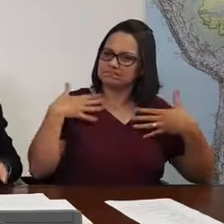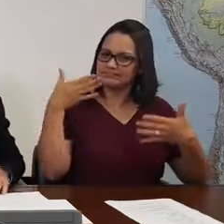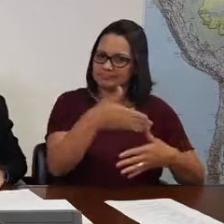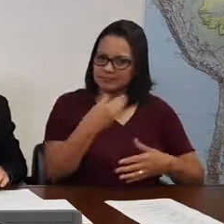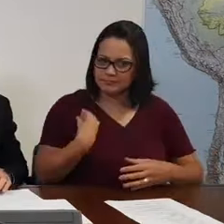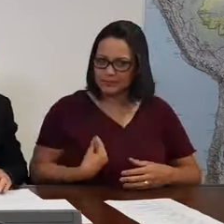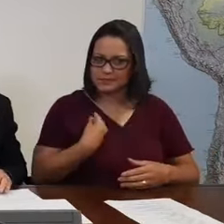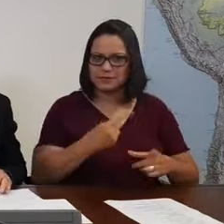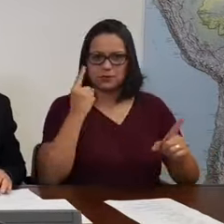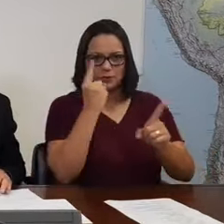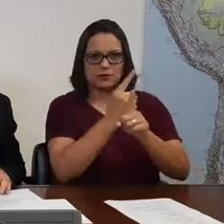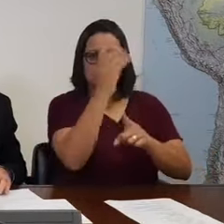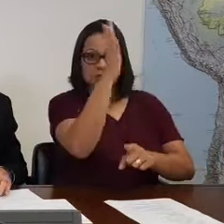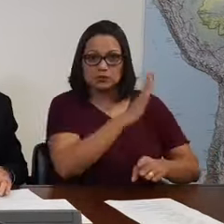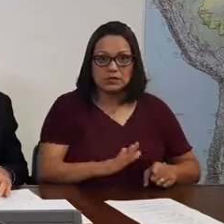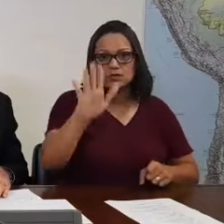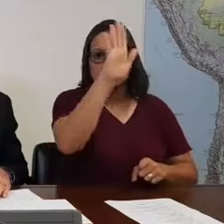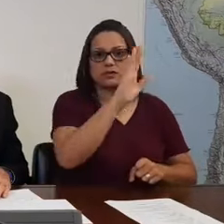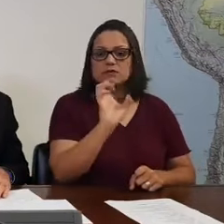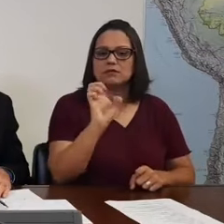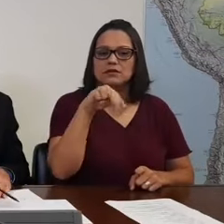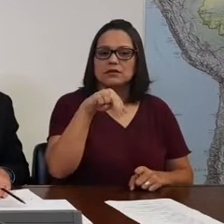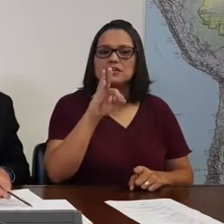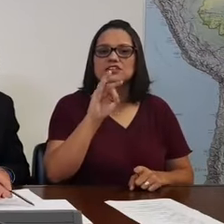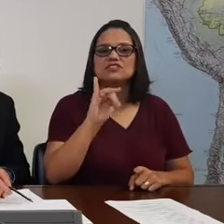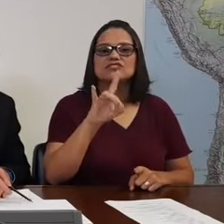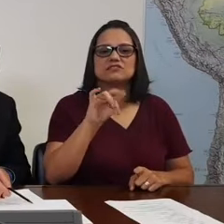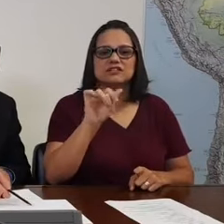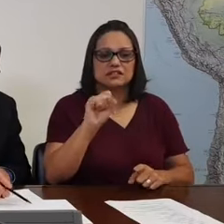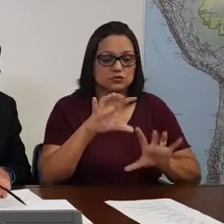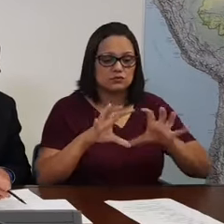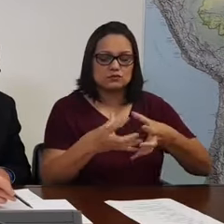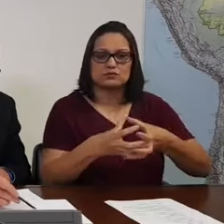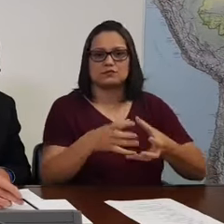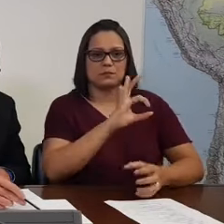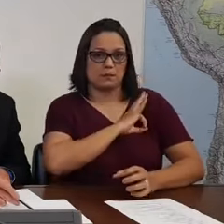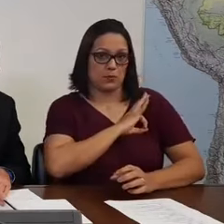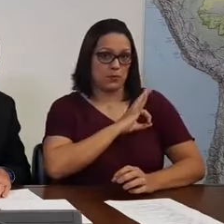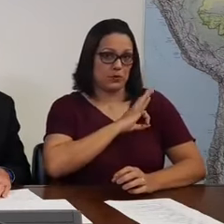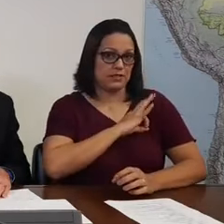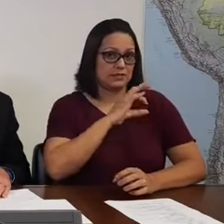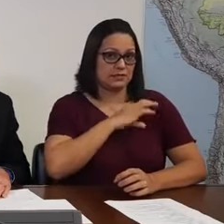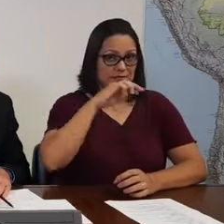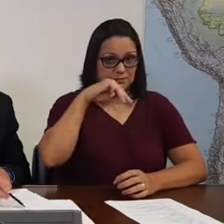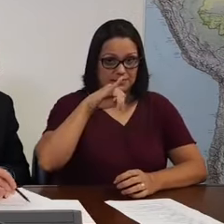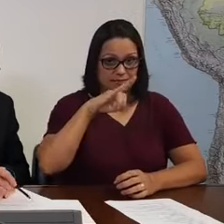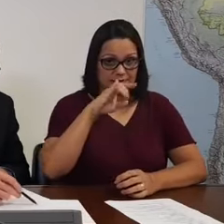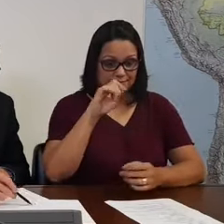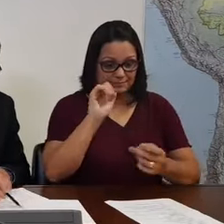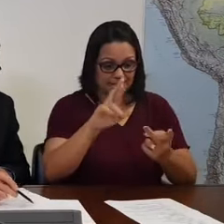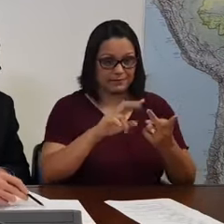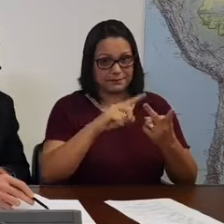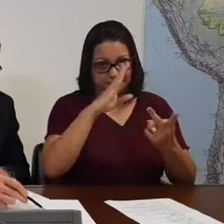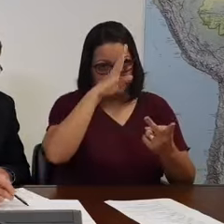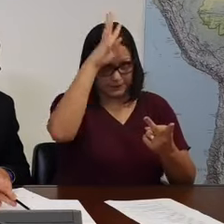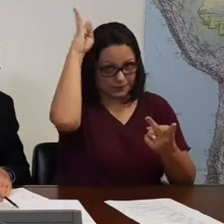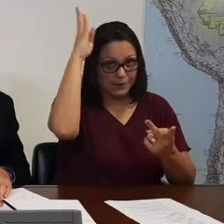do Encontro Nacional de Entidades Representativas de Policiais Militares e Bombeiros de todo o Brasil, em São